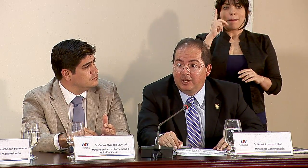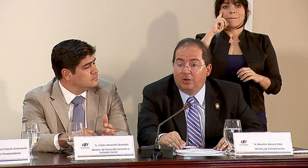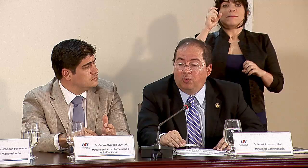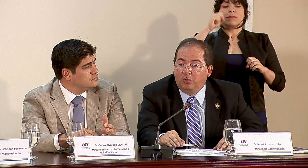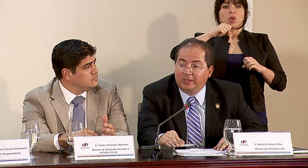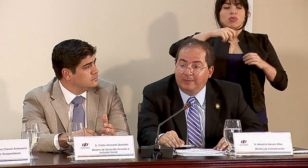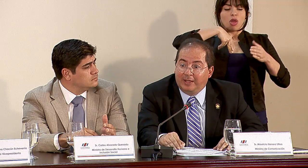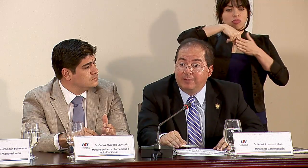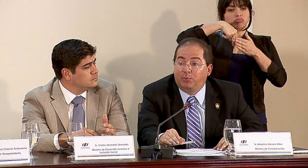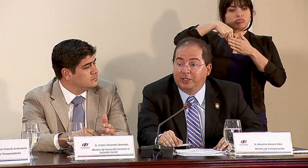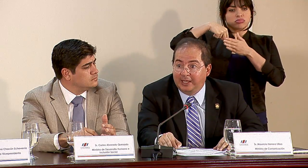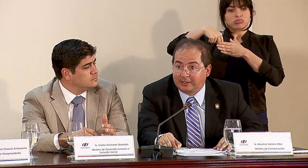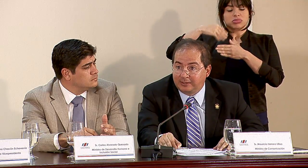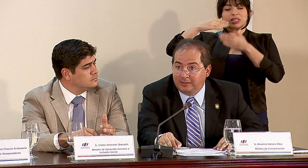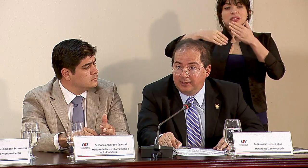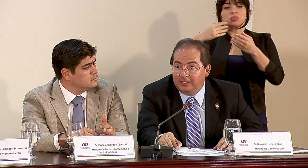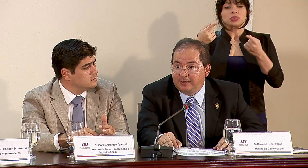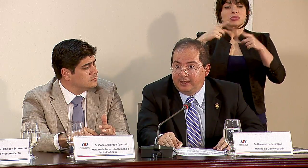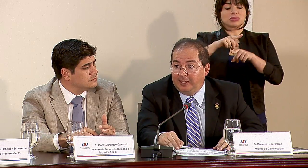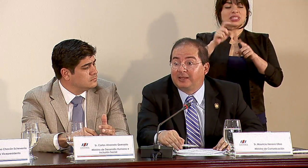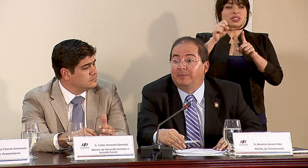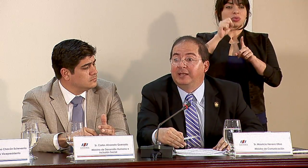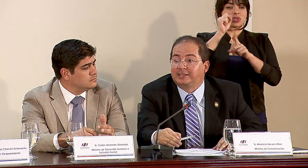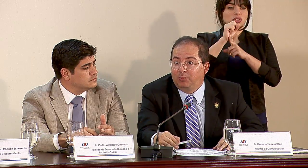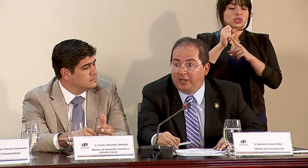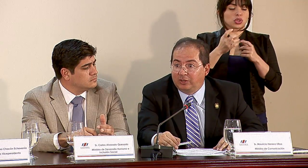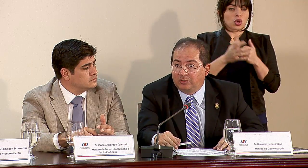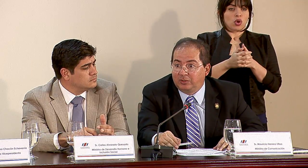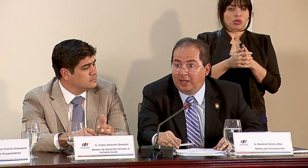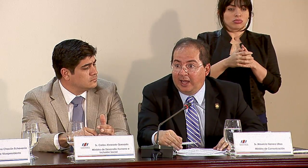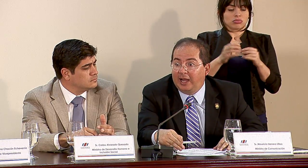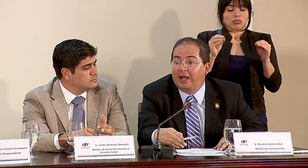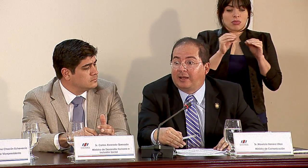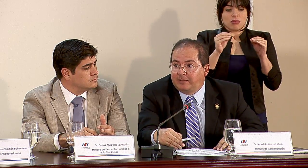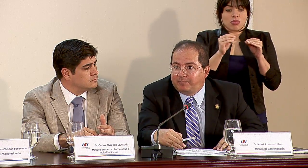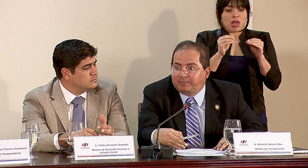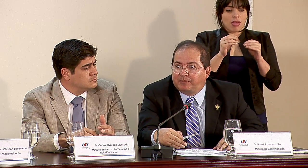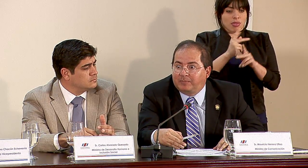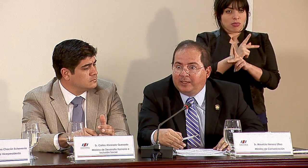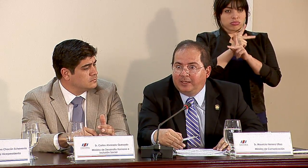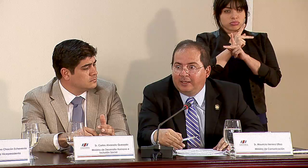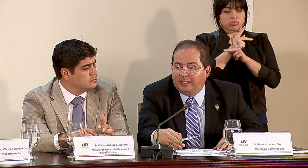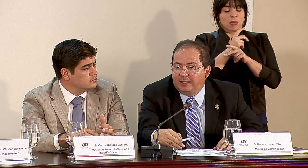impedir un clima de impunidad que termine estimulando a